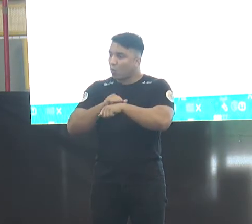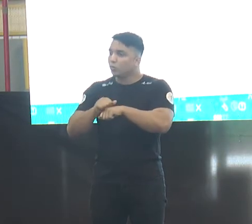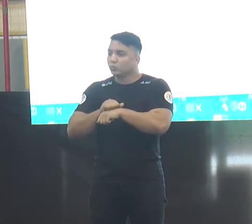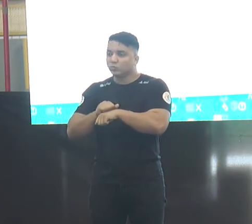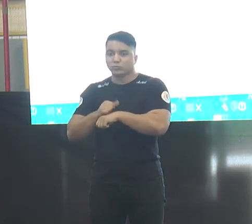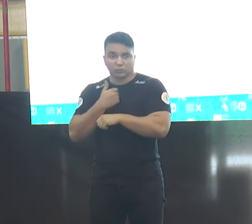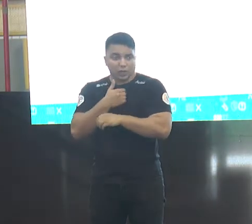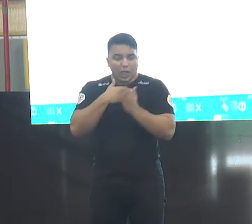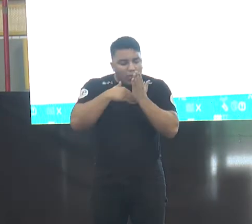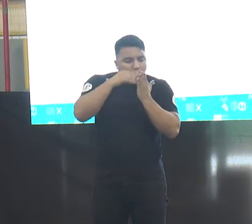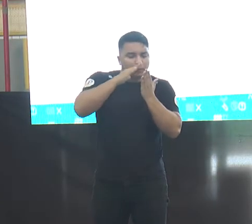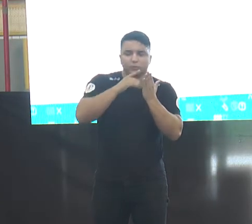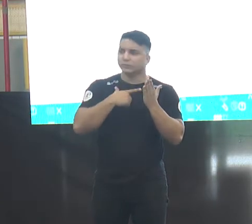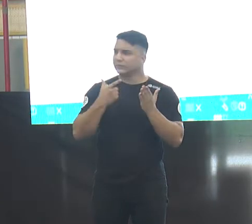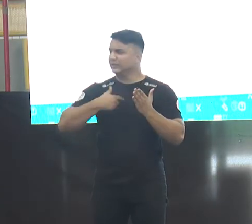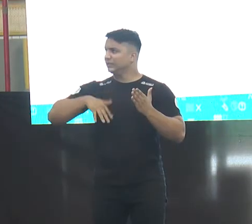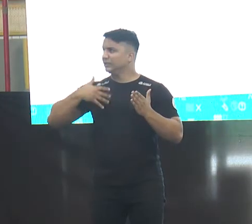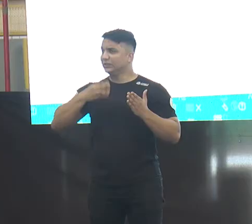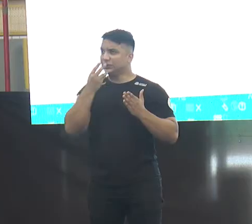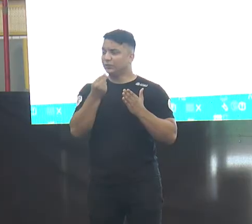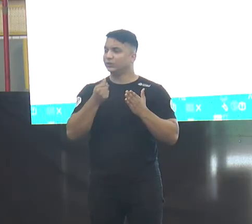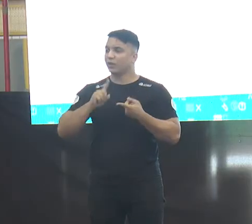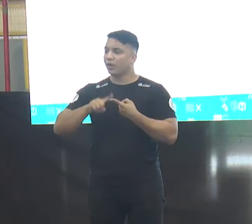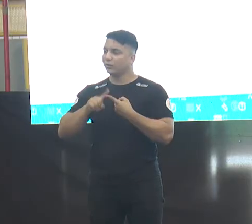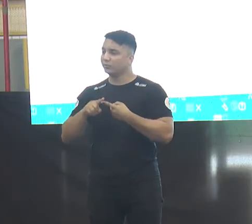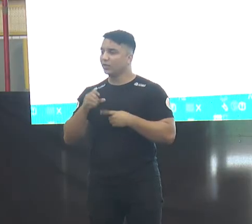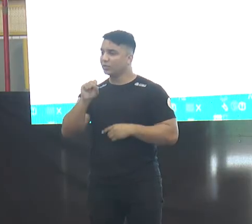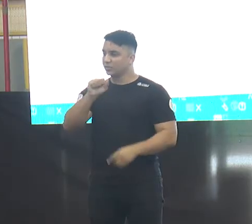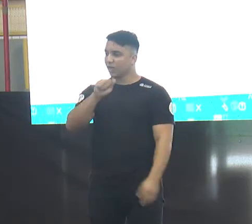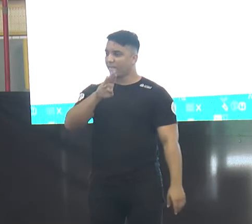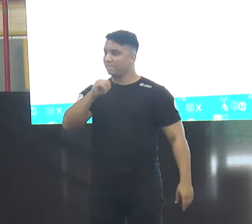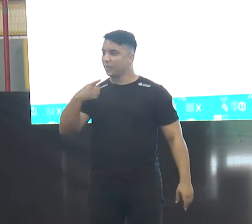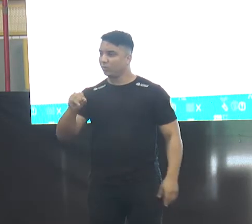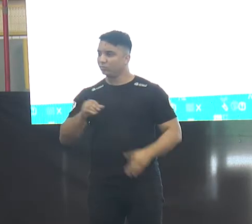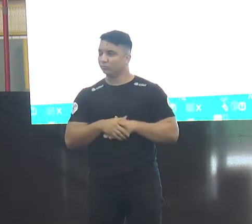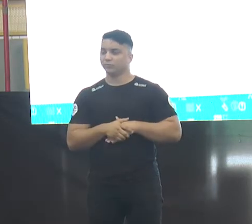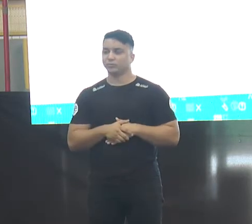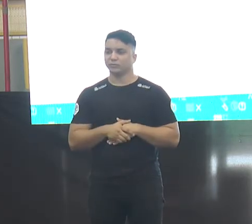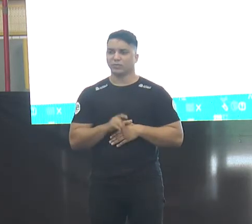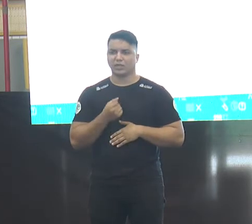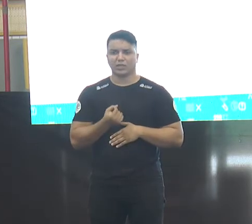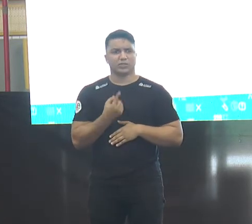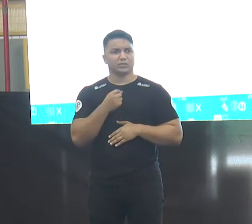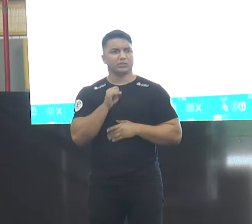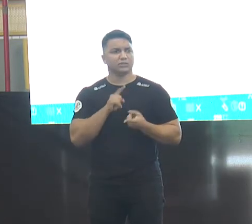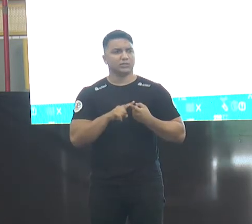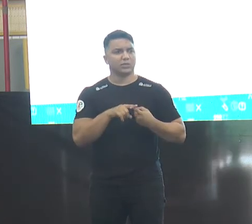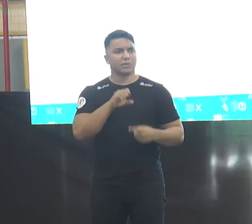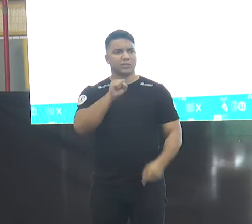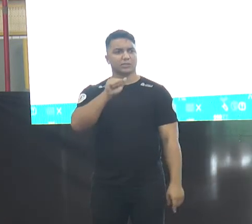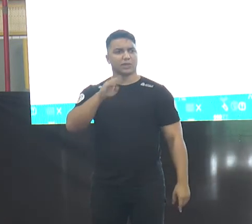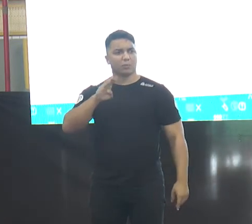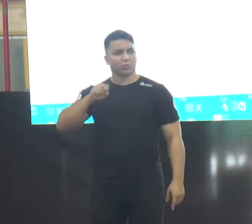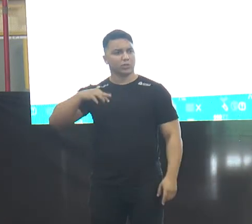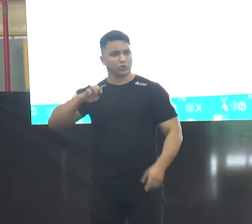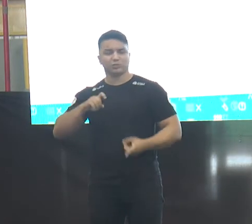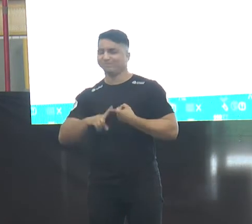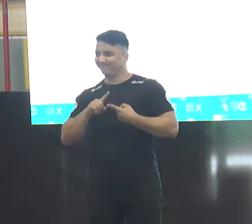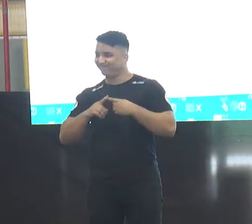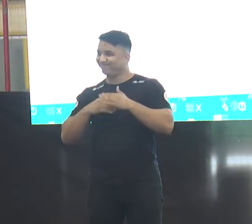Deu uma lambida no sabão, aquela lambida confortável. Aí você vai, Michel, e se lamber sabonete? Sabe